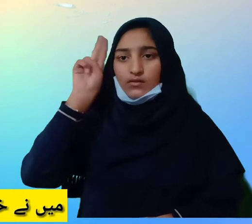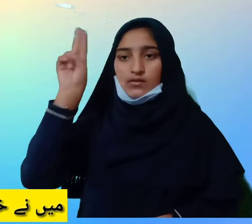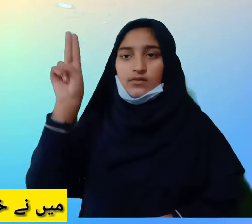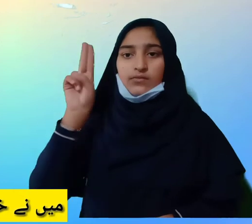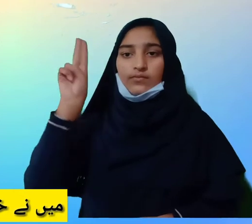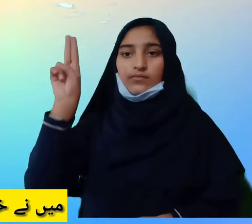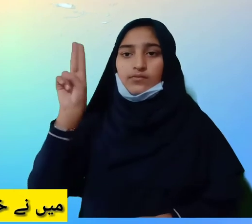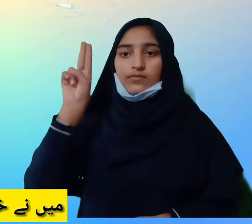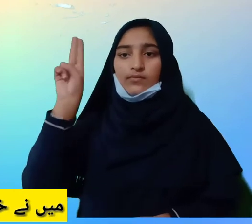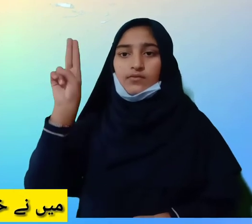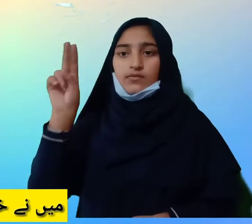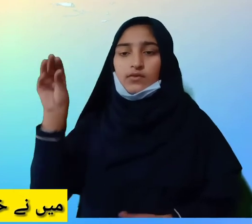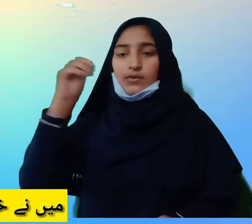ख्वाब में